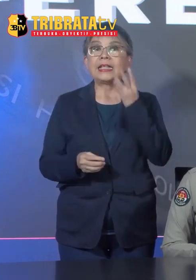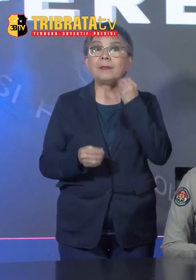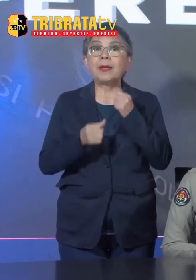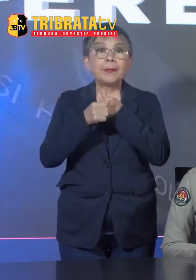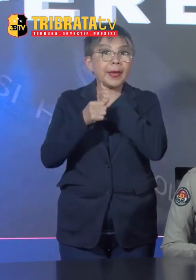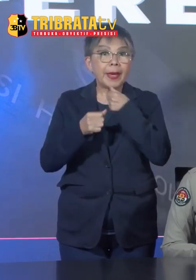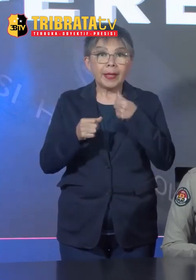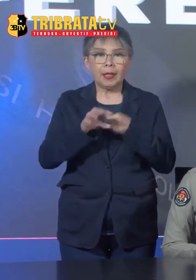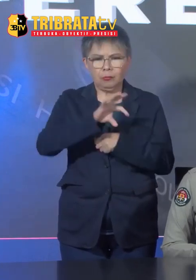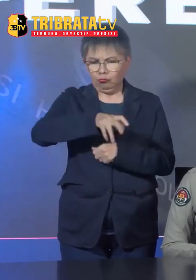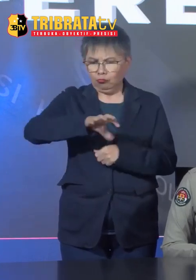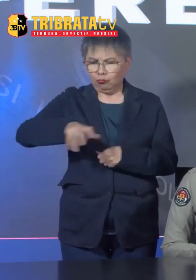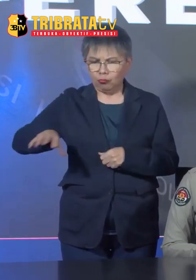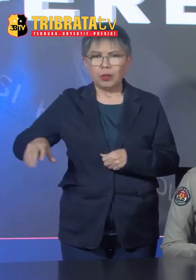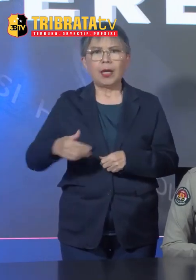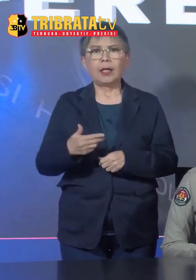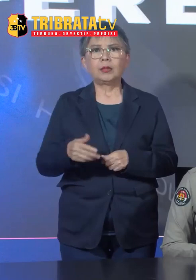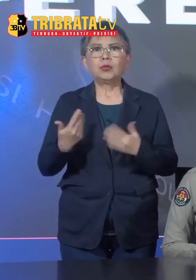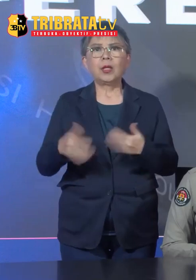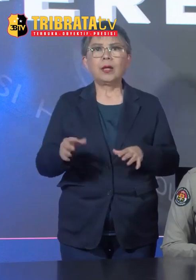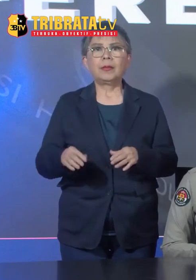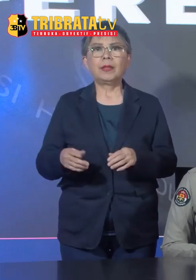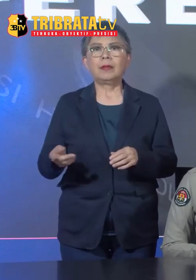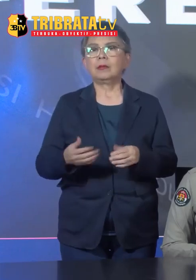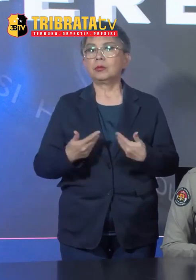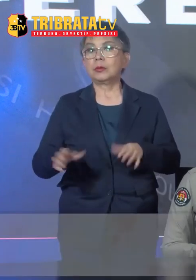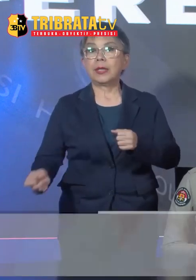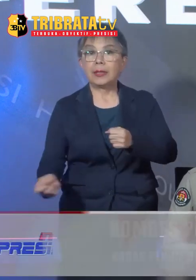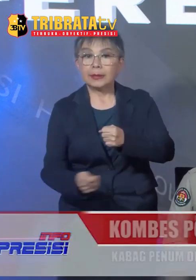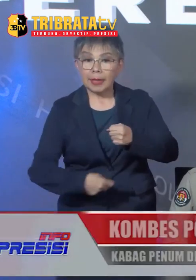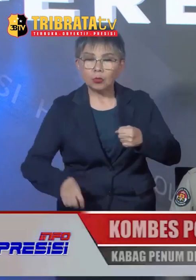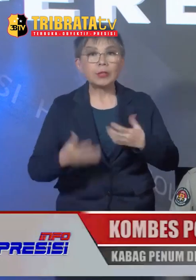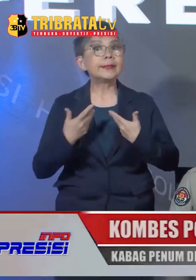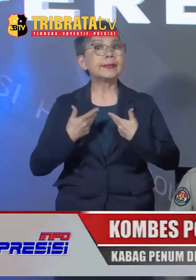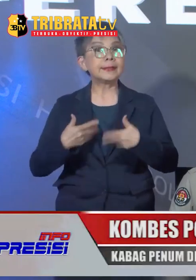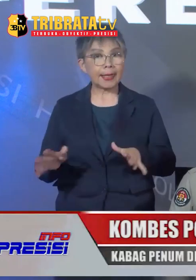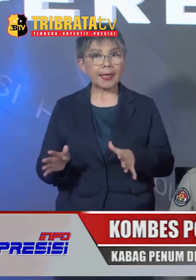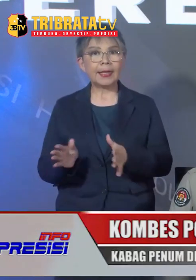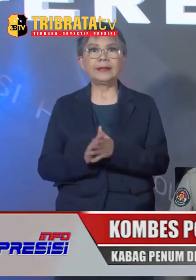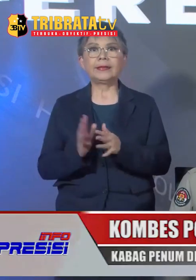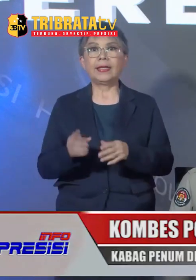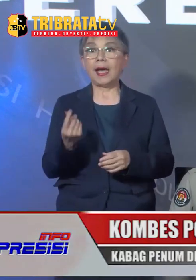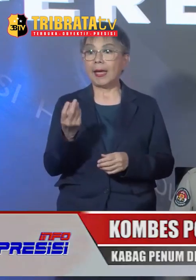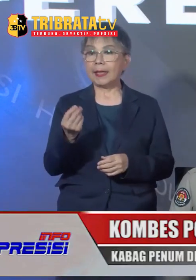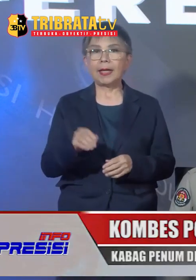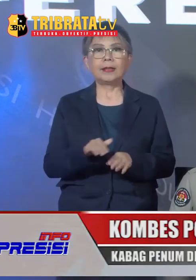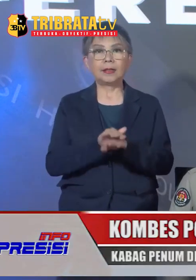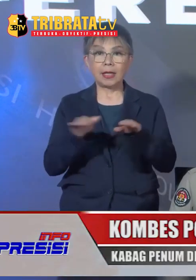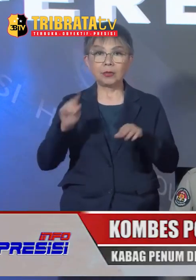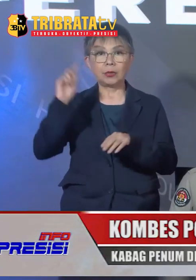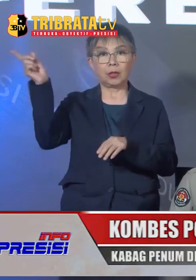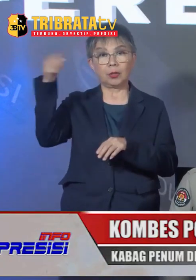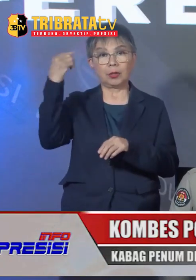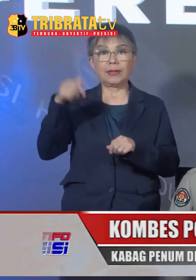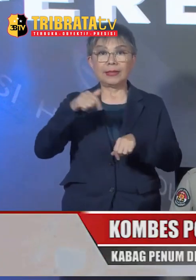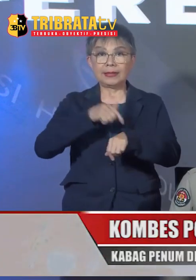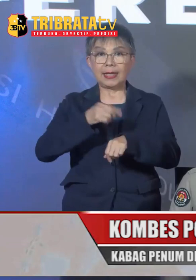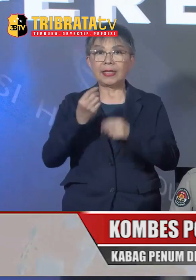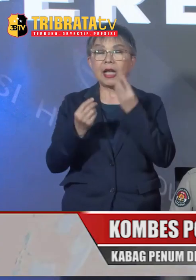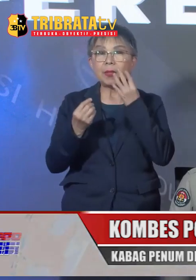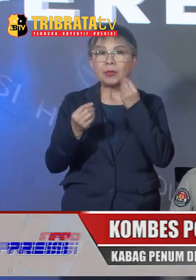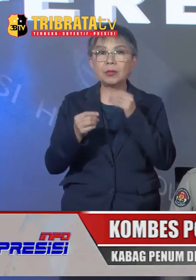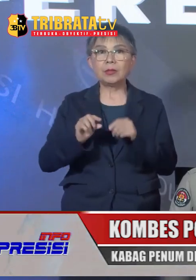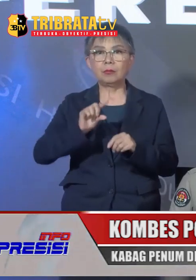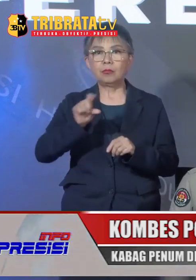cabe merah di beberapa daerah telah melewati masa panen raya dan harga rata-rata bahasa nasional cabe rawit